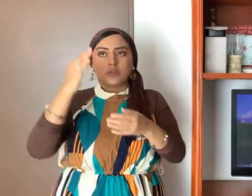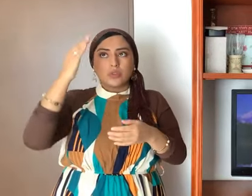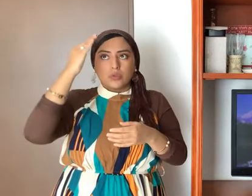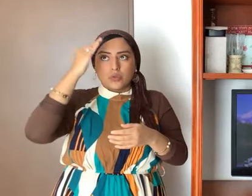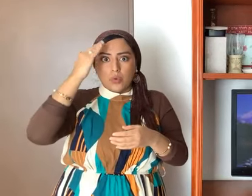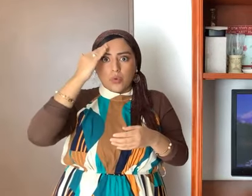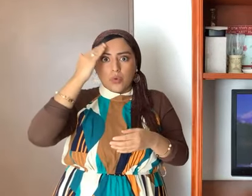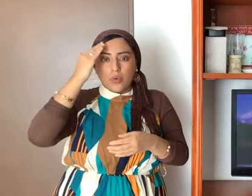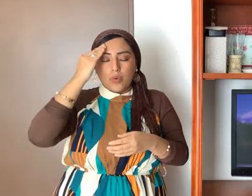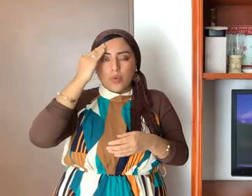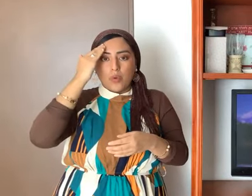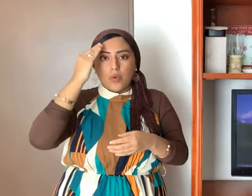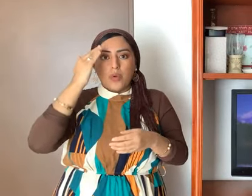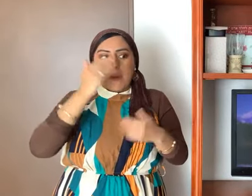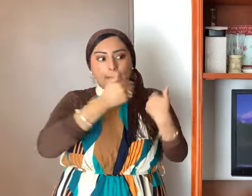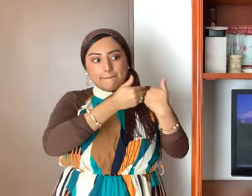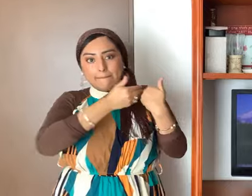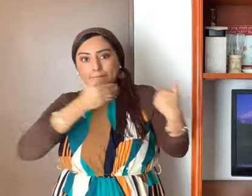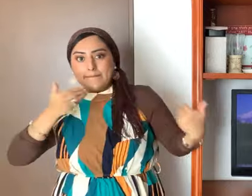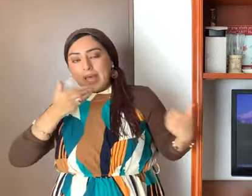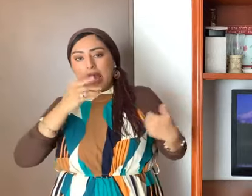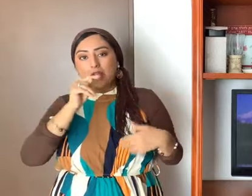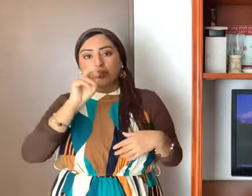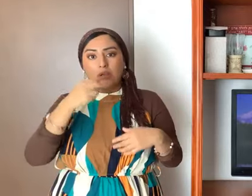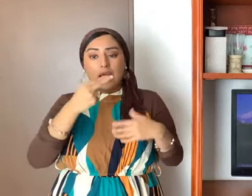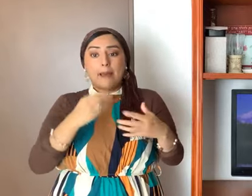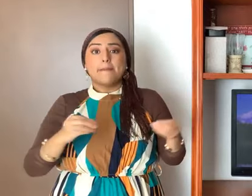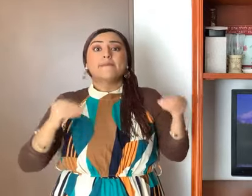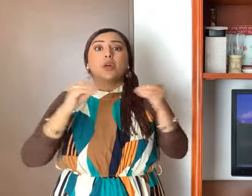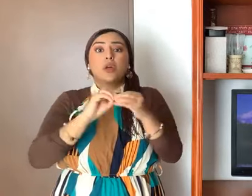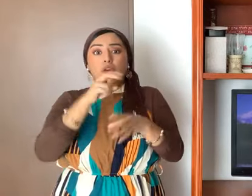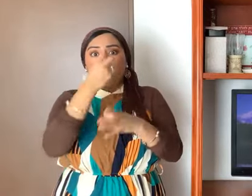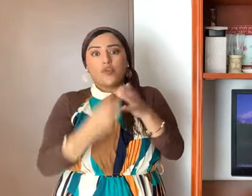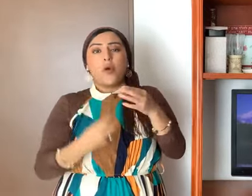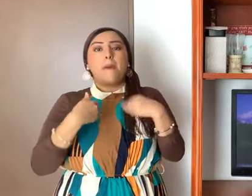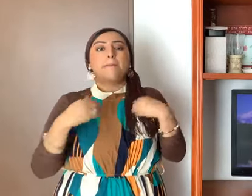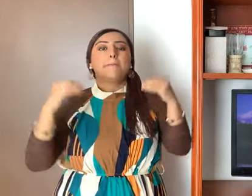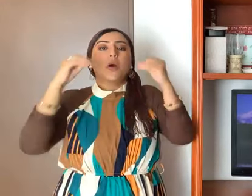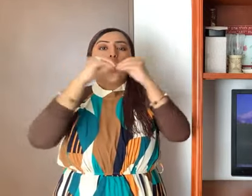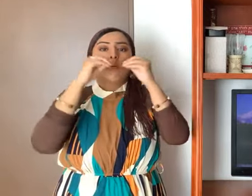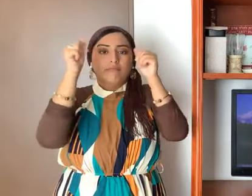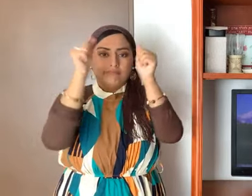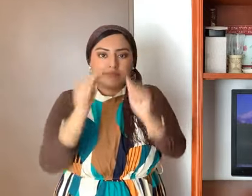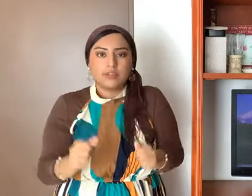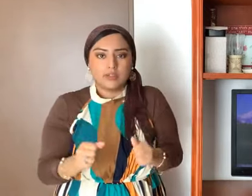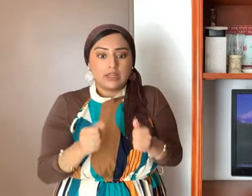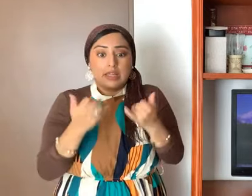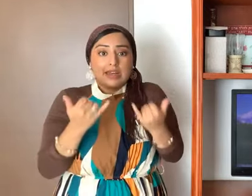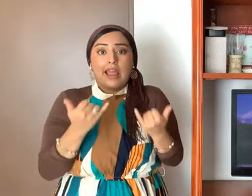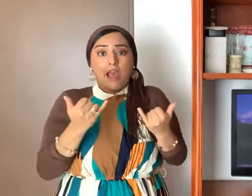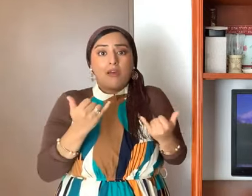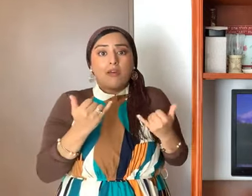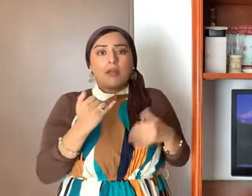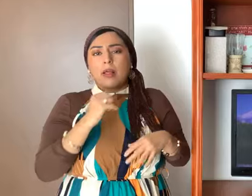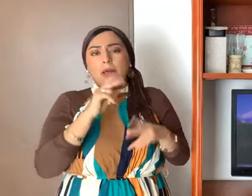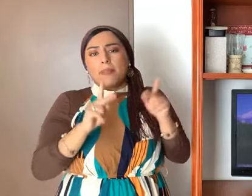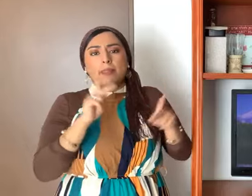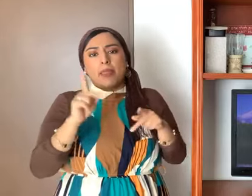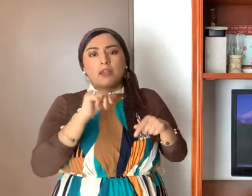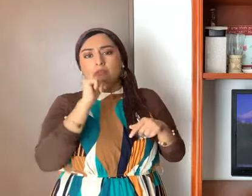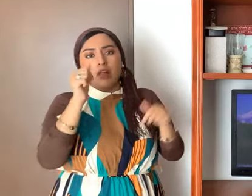conocimientos seculares y se alejan de la Torá, más caen en idolatría. ¿Por qué? Porque aunque ahora no